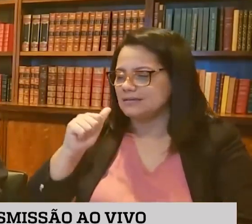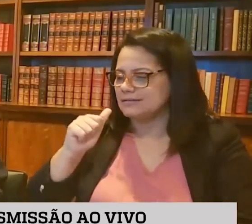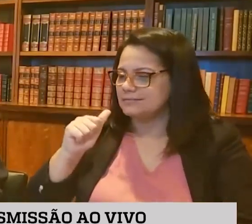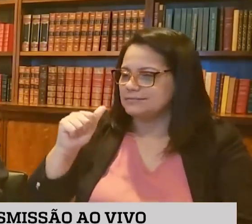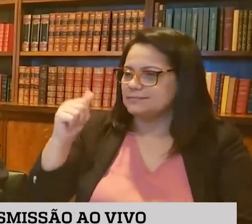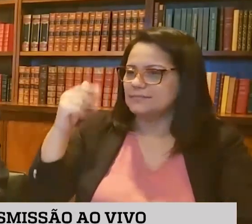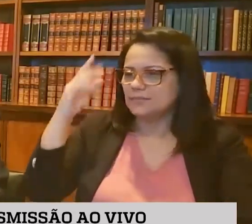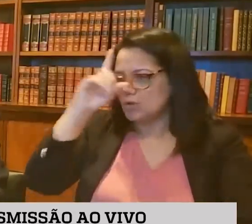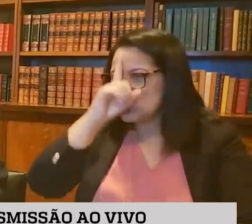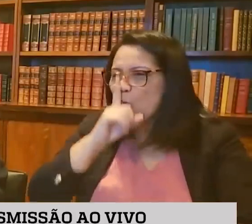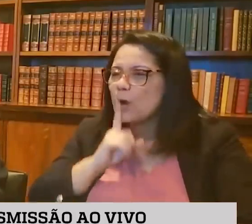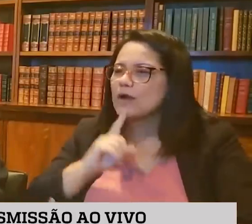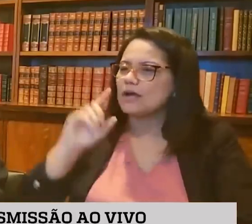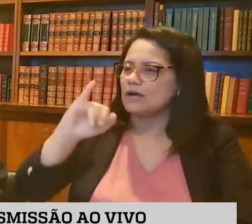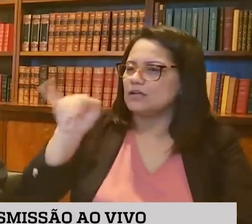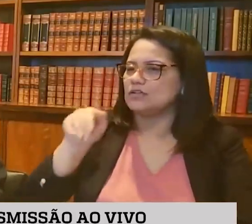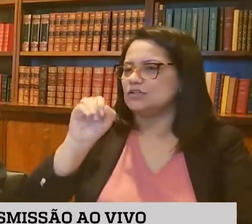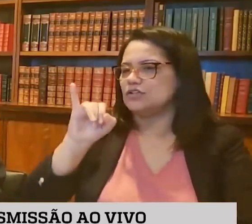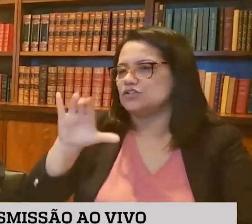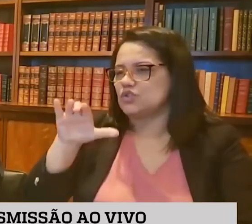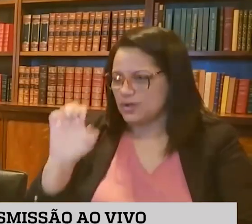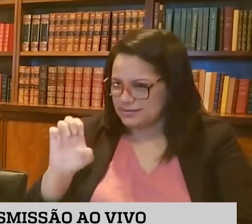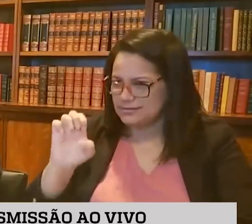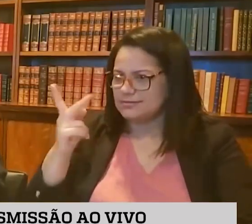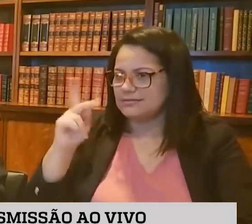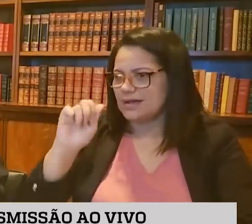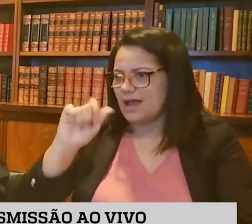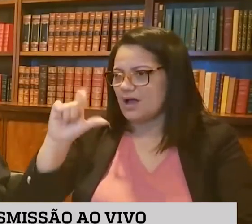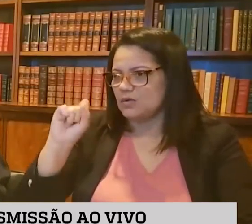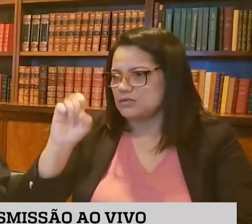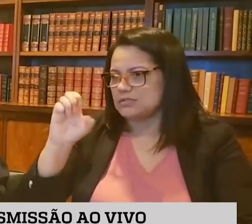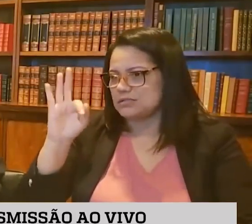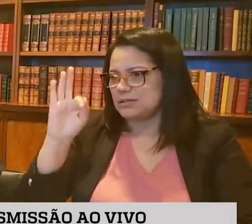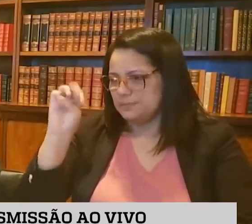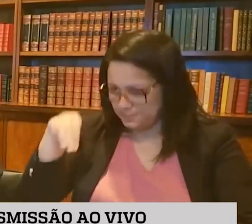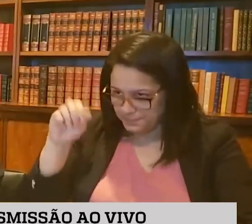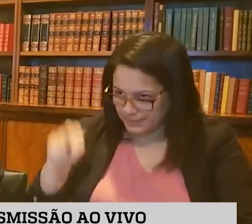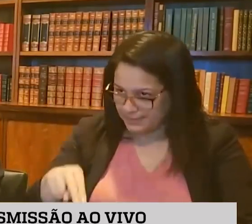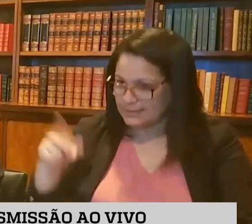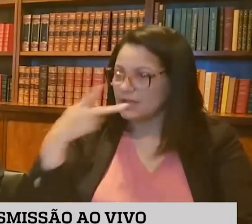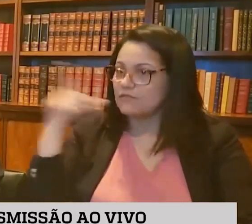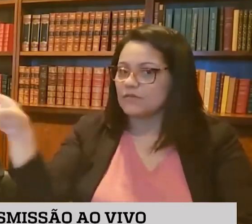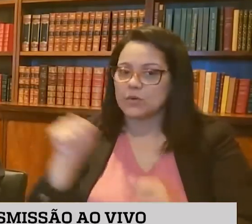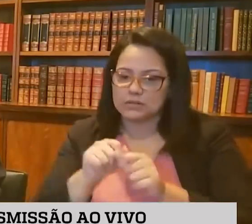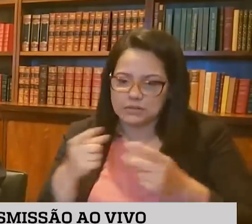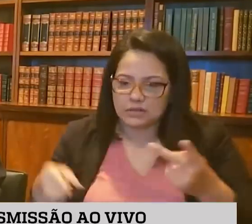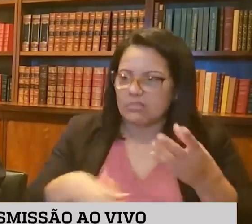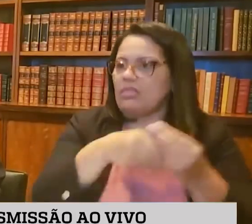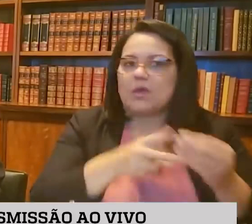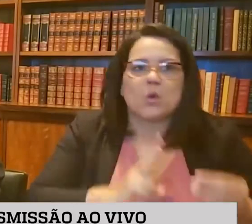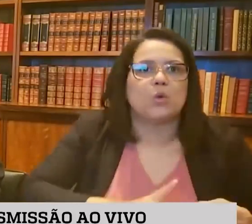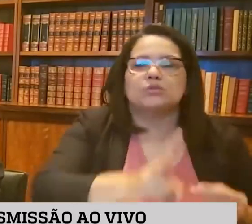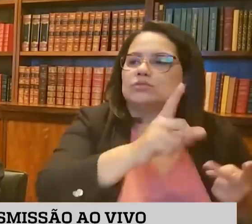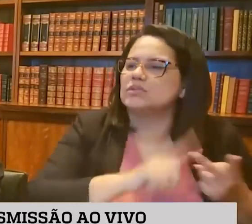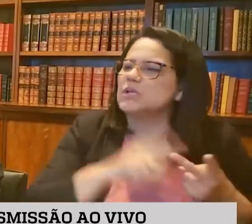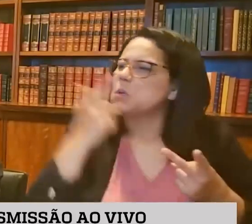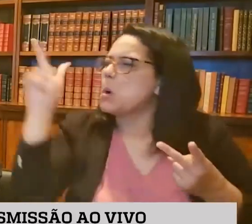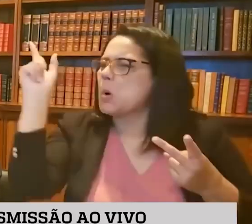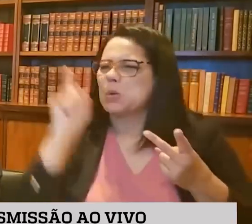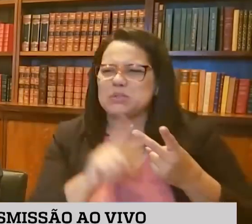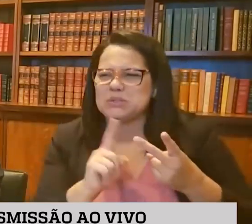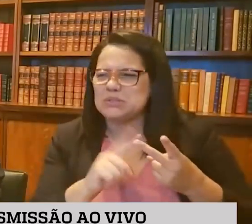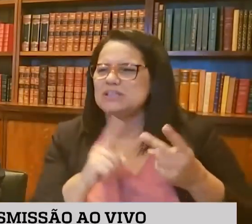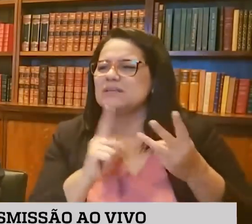meu nome, usou o partido para se eleger. E não acho nunca. Se tive uma dor a ver com esse cara, foi muito. E também usou também